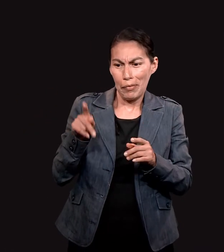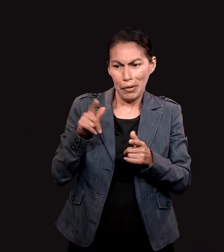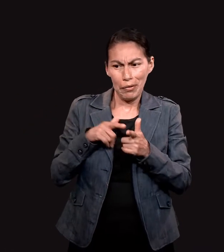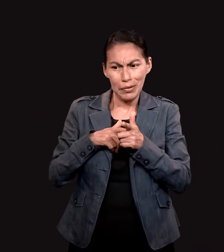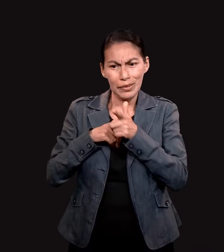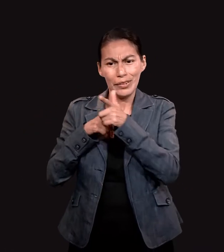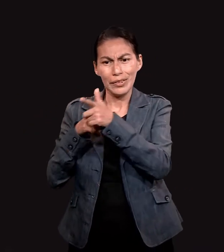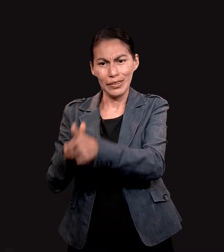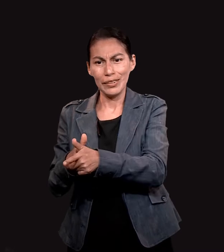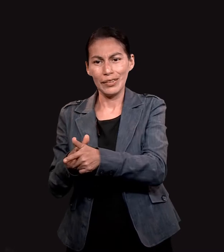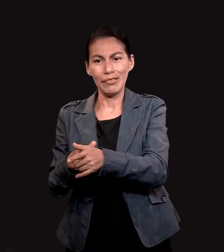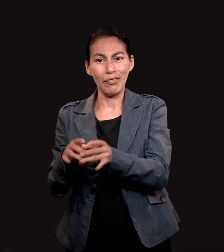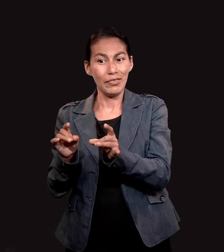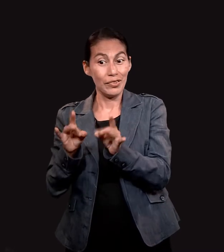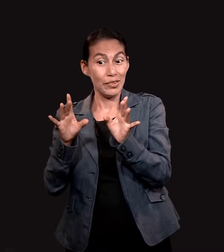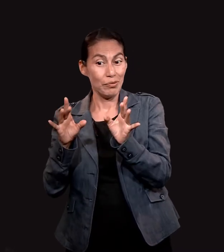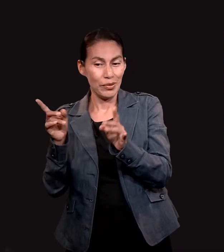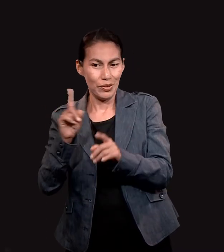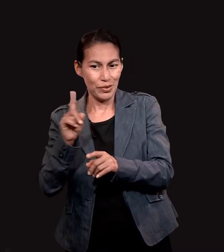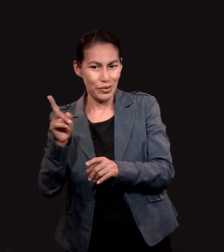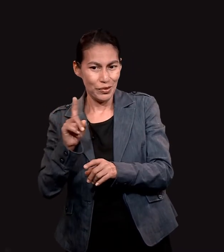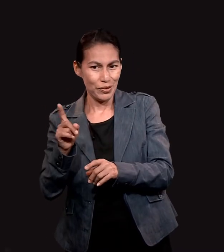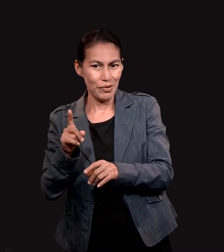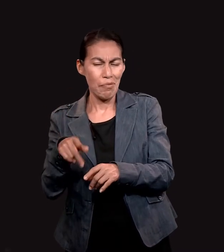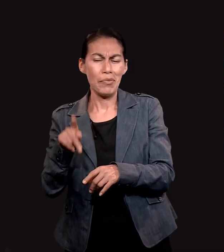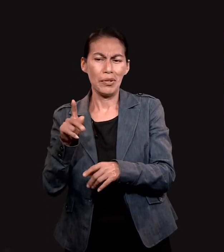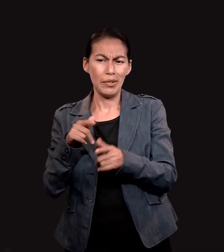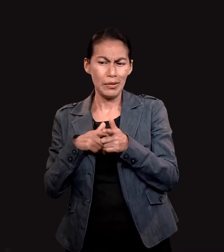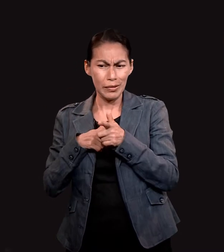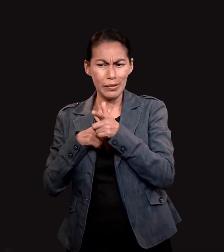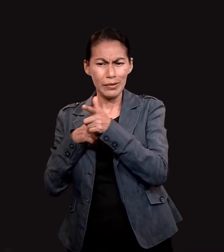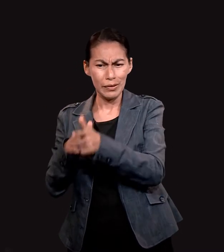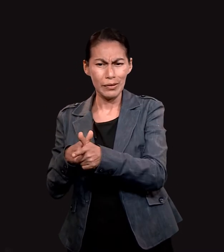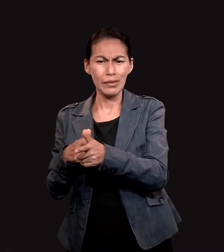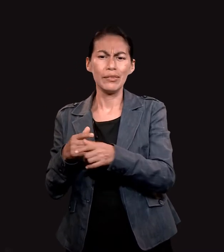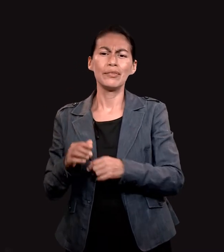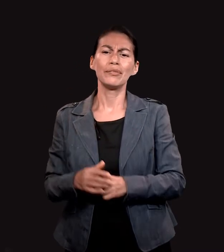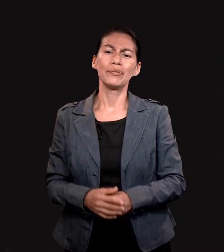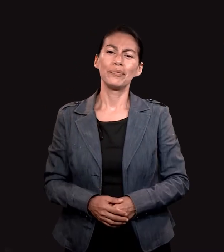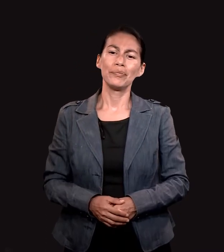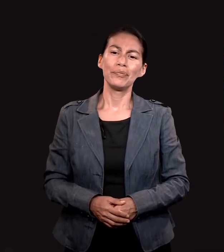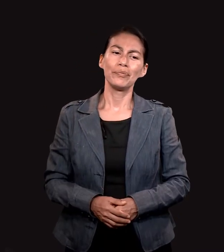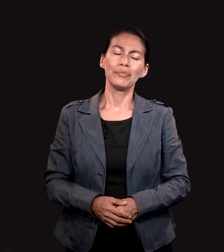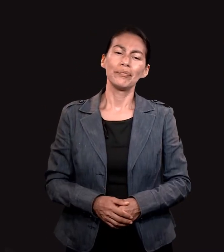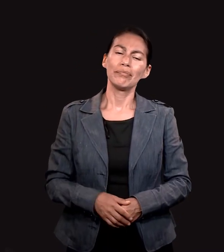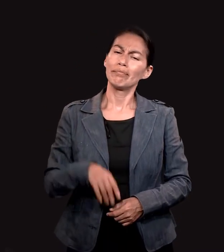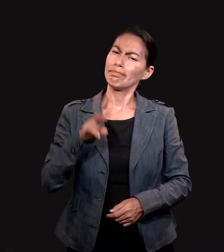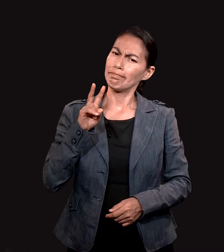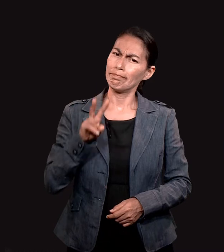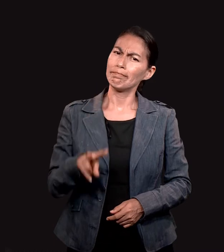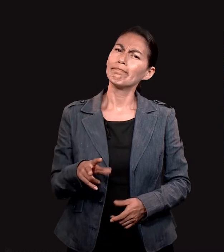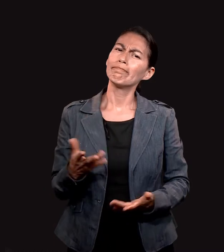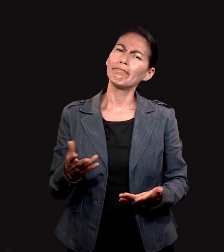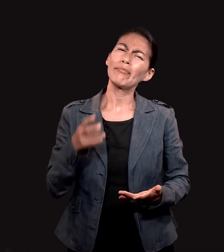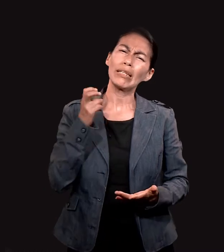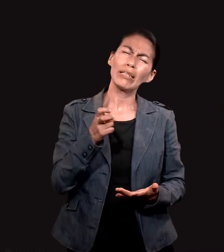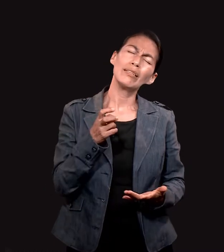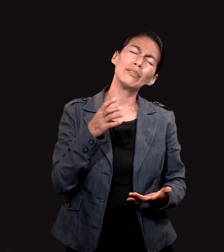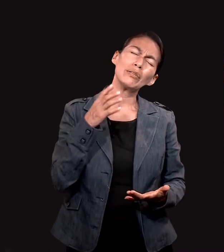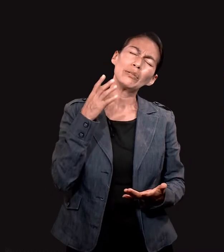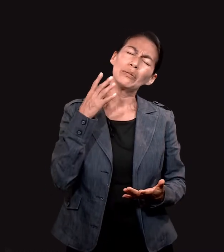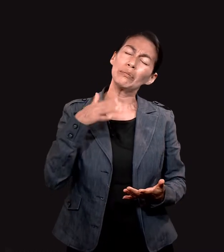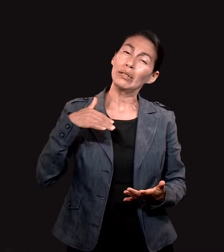y que ha perseverado no solamente en chispas, sino que ha tenido combustión interna. La